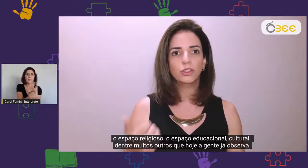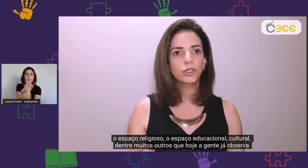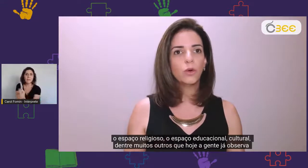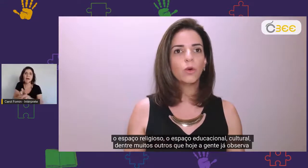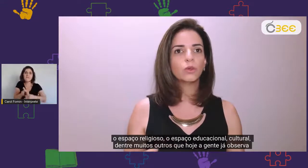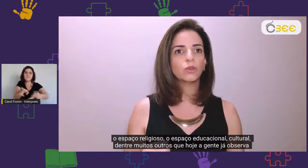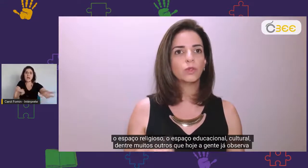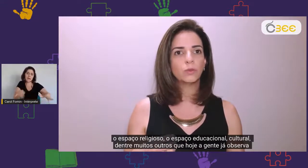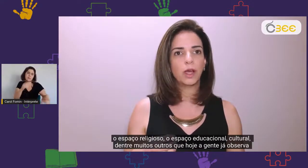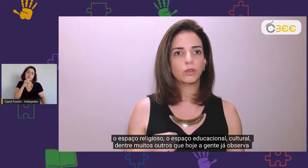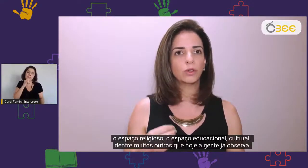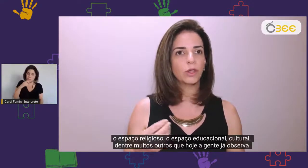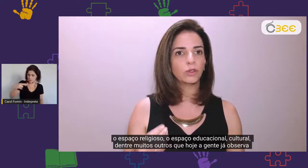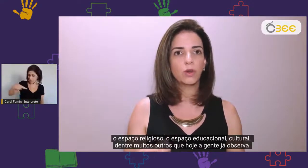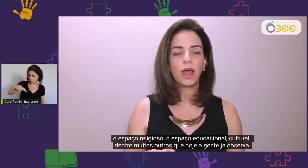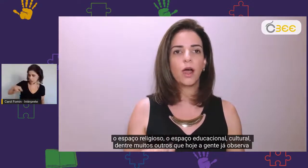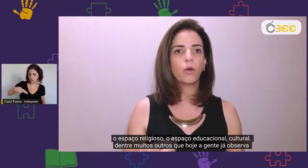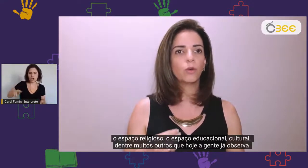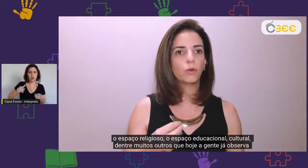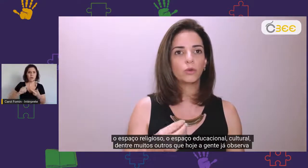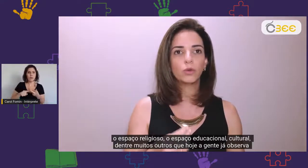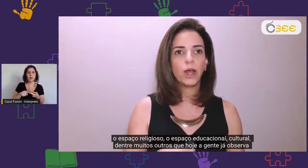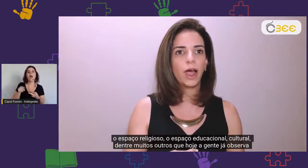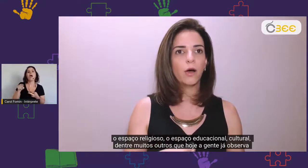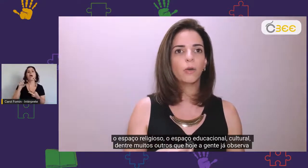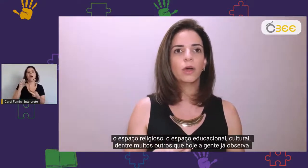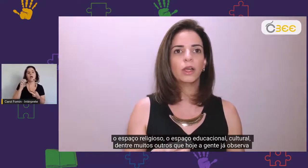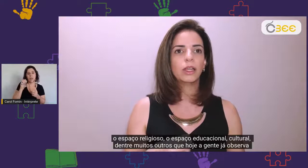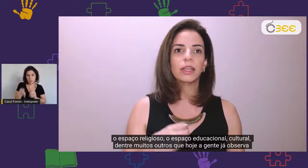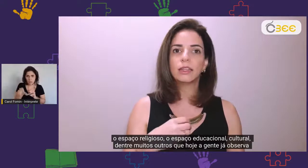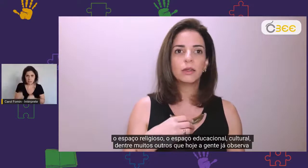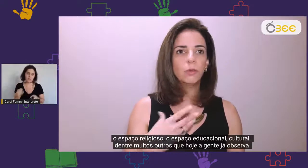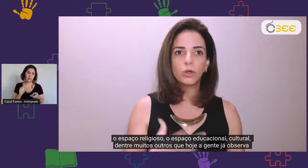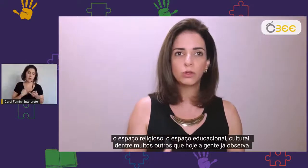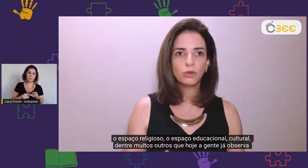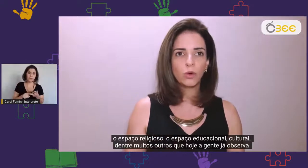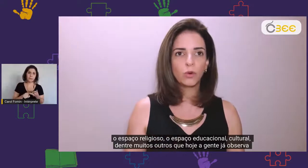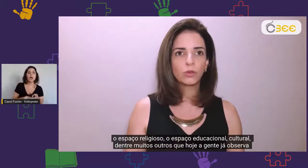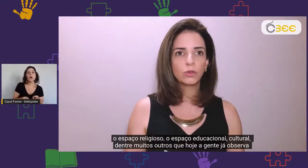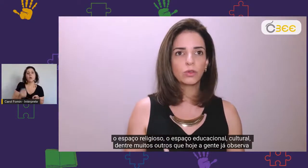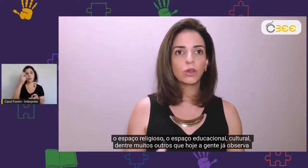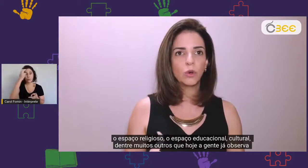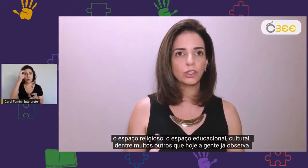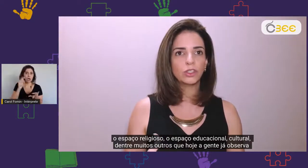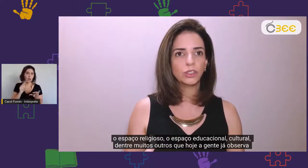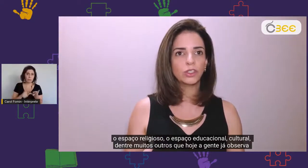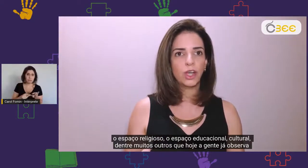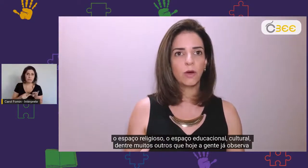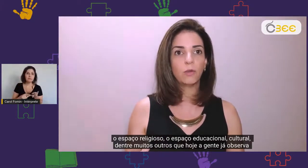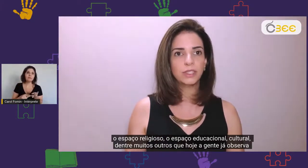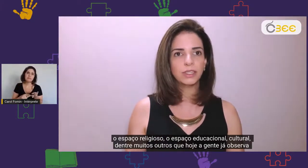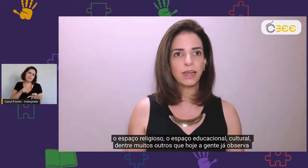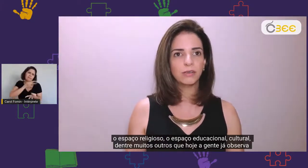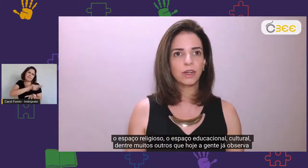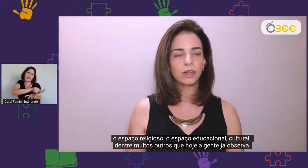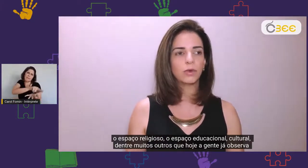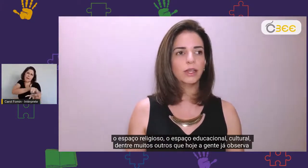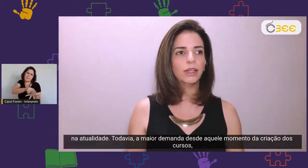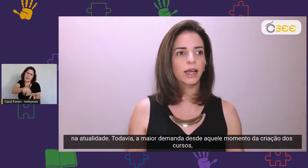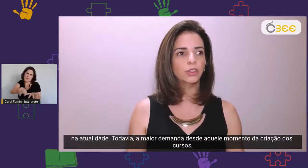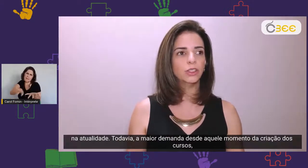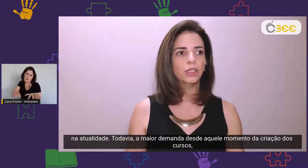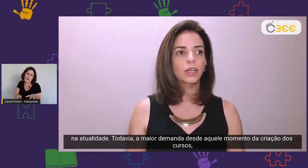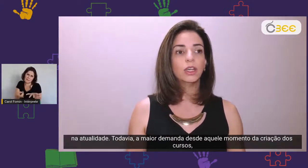espaço religioso, o espaço educacional, cultural, dentre muitos outros que hoje a gente já observa